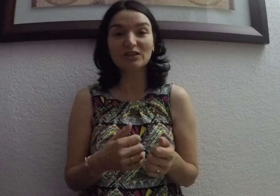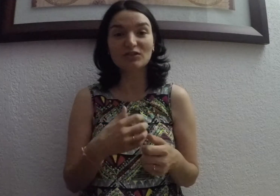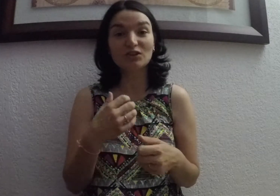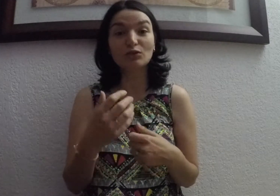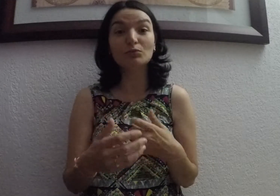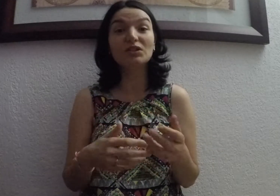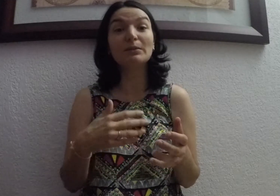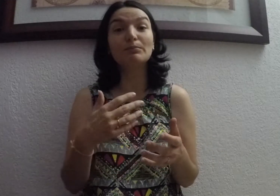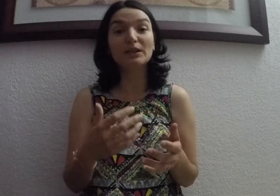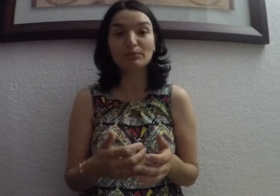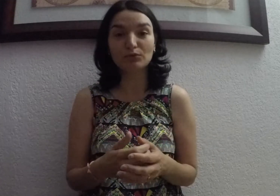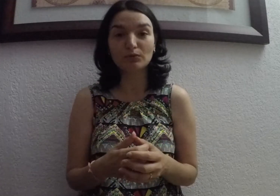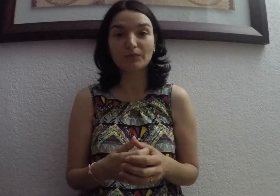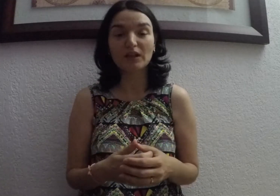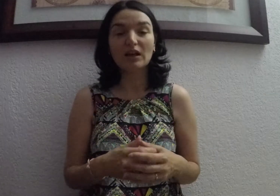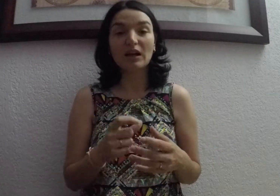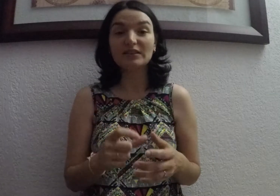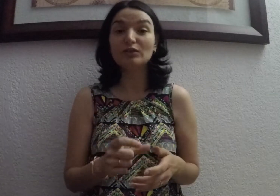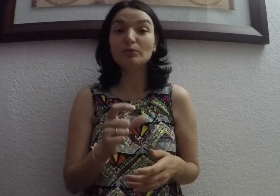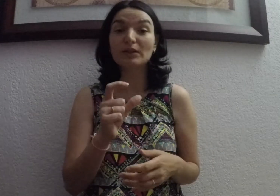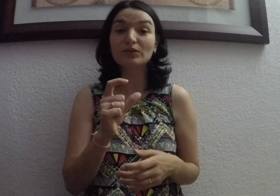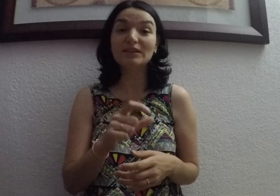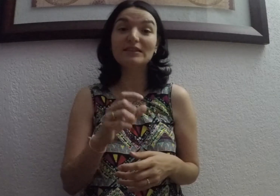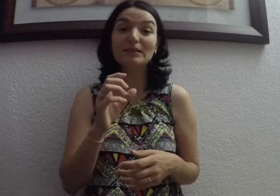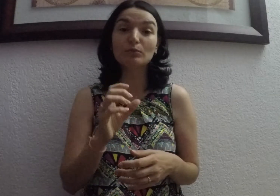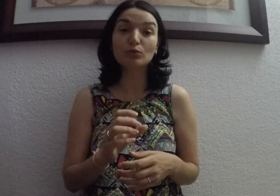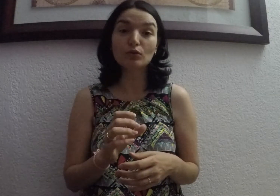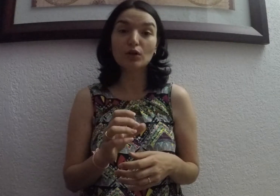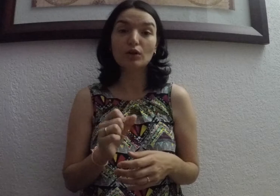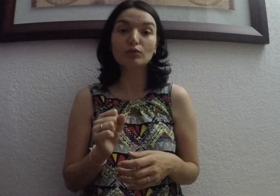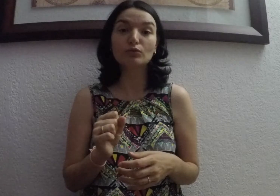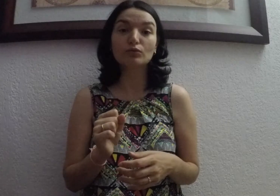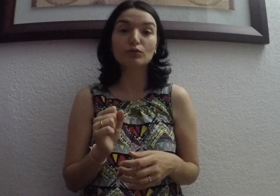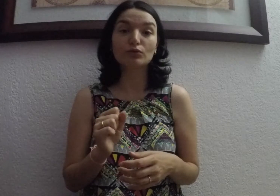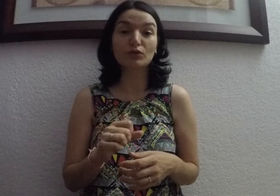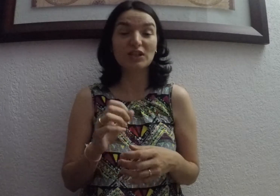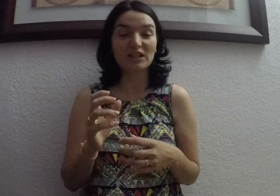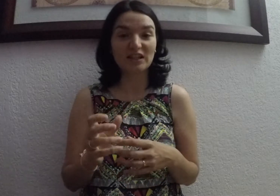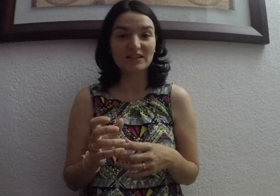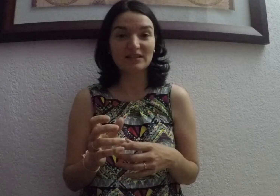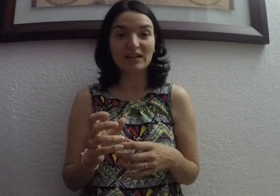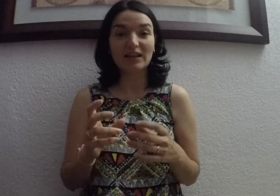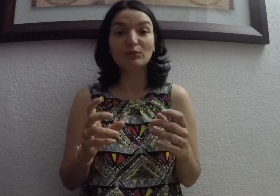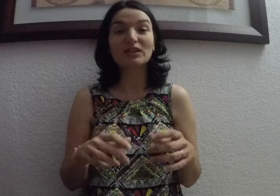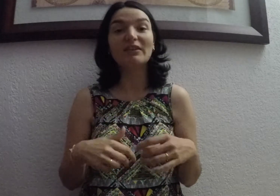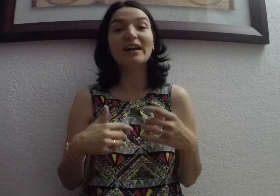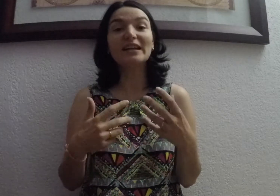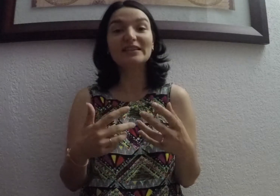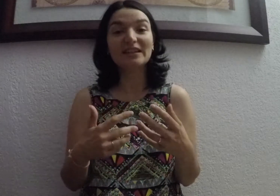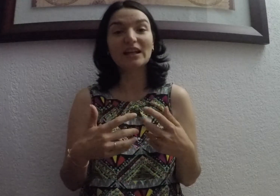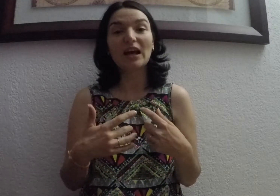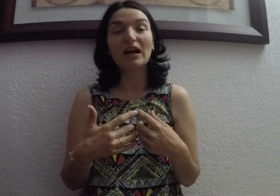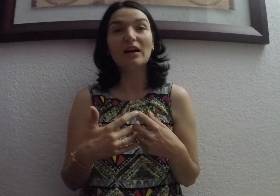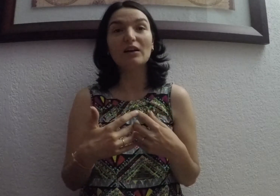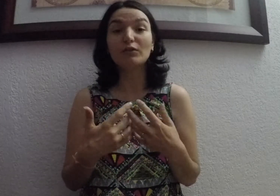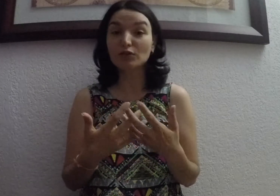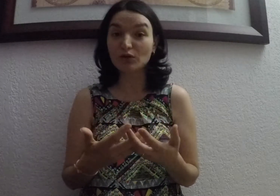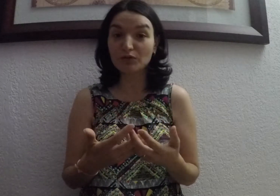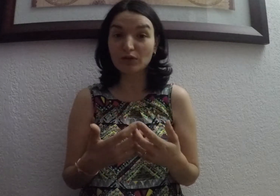échanges et de communiquer bien plus tôt. Ainsi de mettre aussi des mots sur chaque geste et donc ça va aider votre enfant,